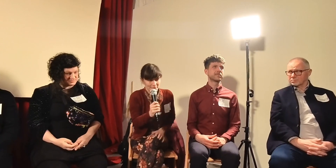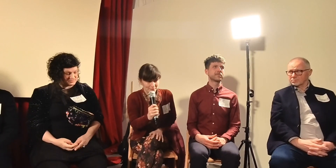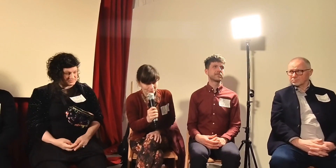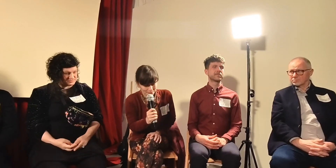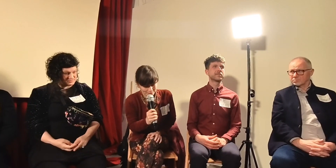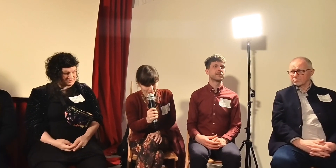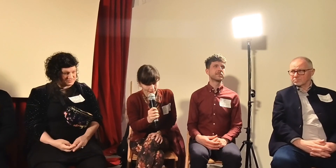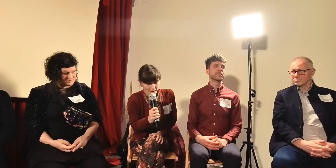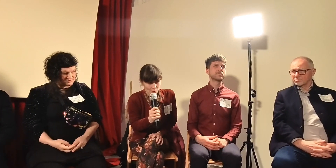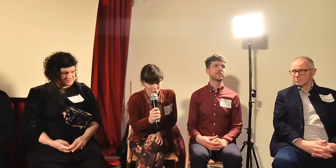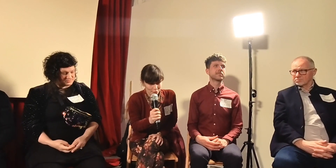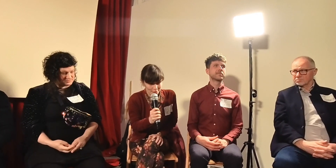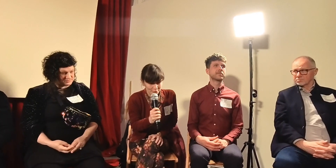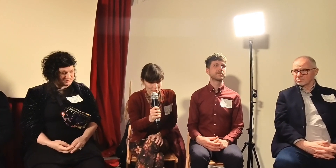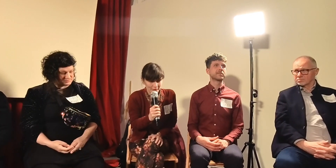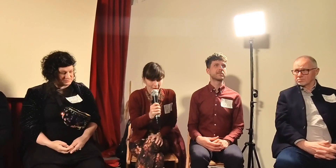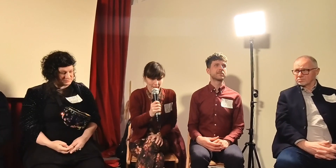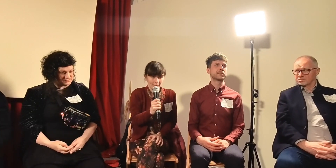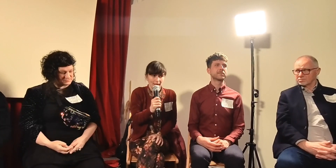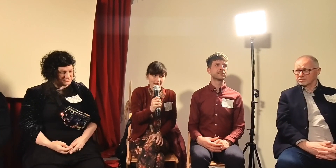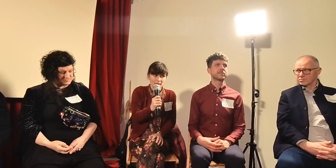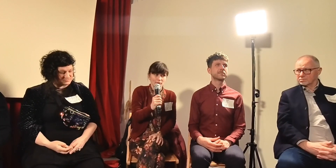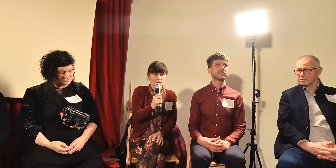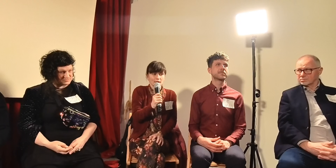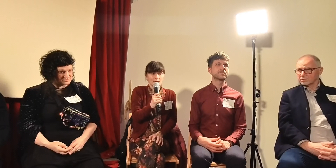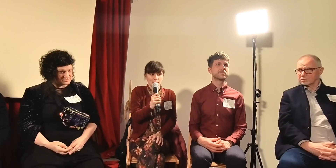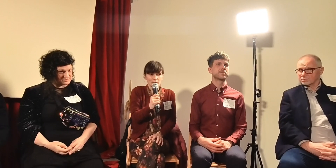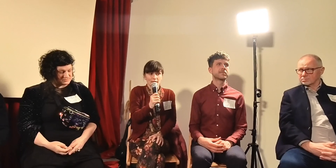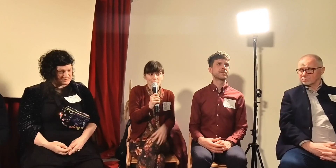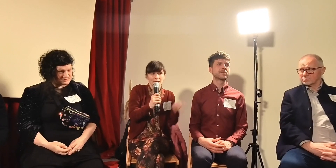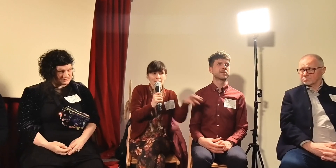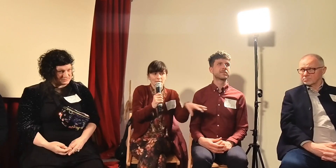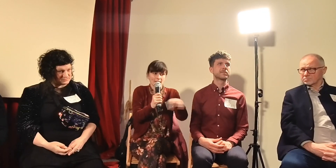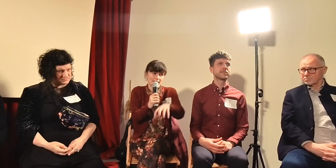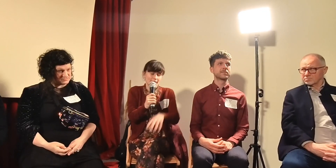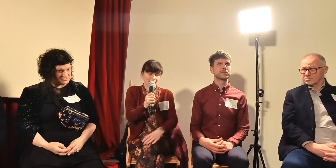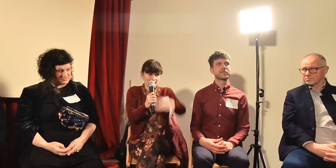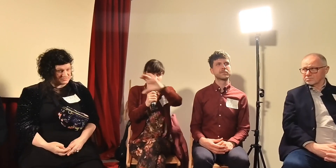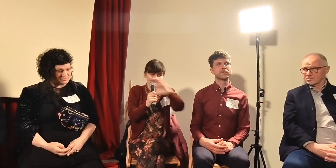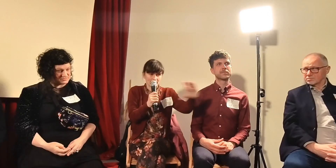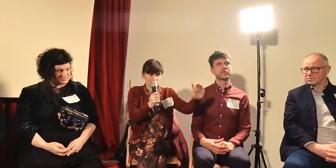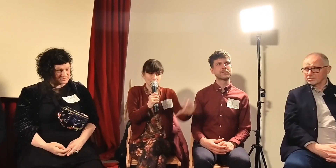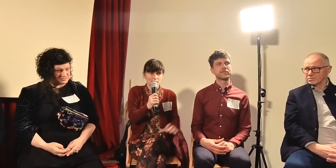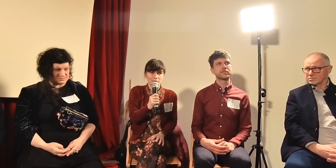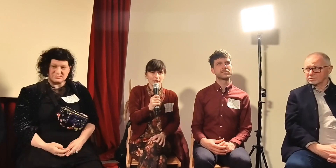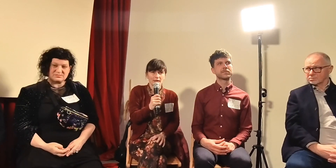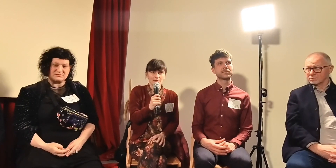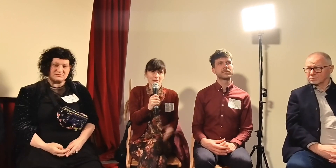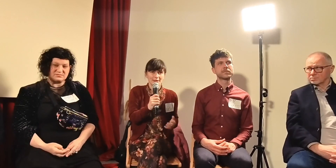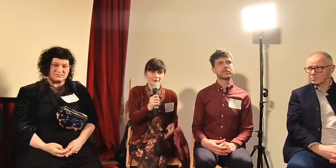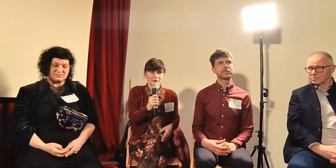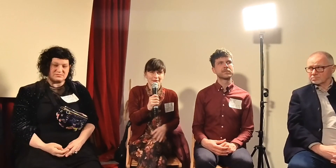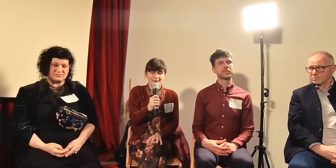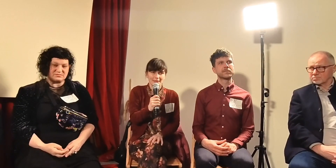ten audio a zvukový kanál, tak jak jsme ho připravovali pro ty dvě rozdělené verze, tak jsme to teďka spojili dohromady